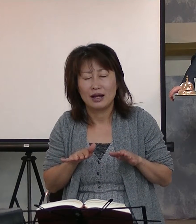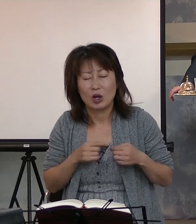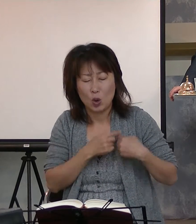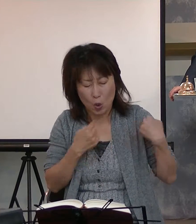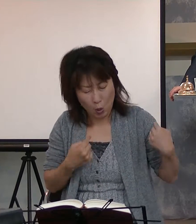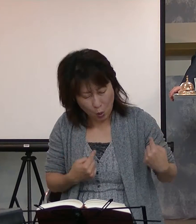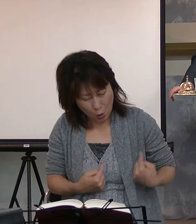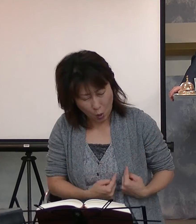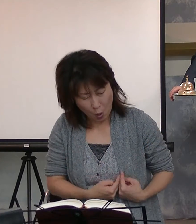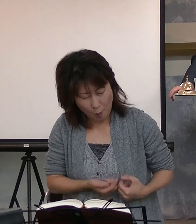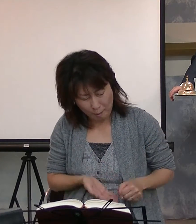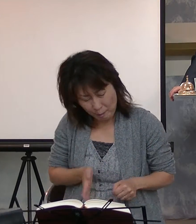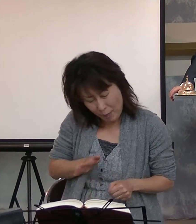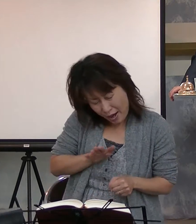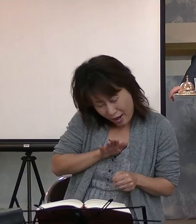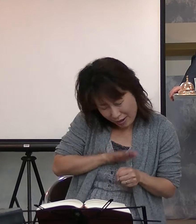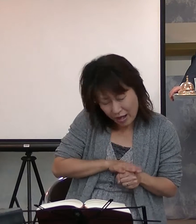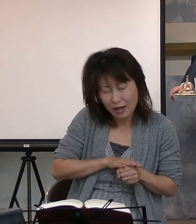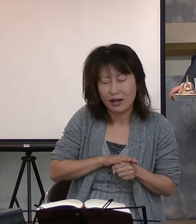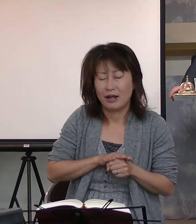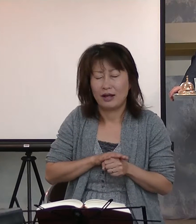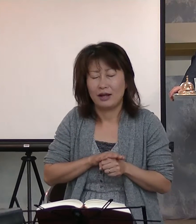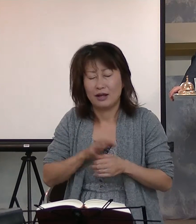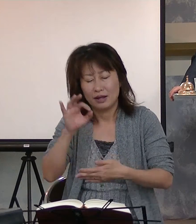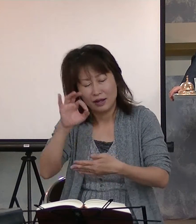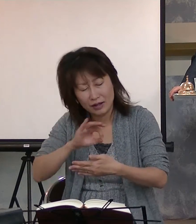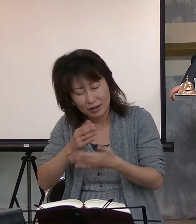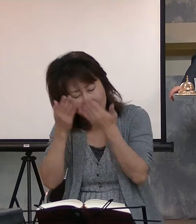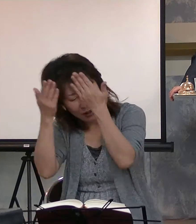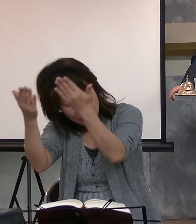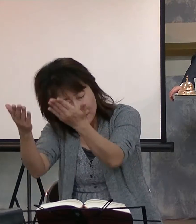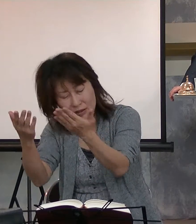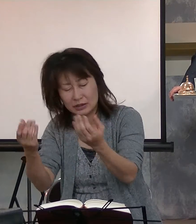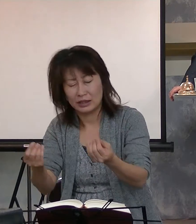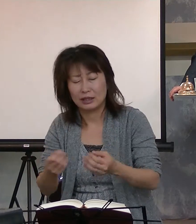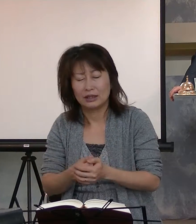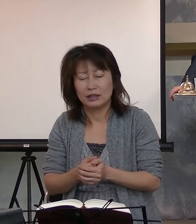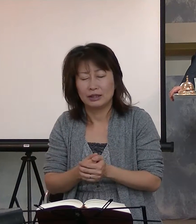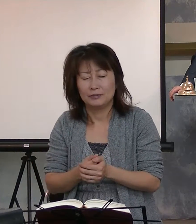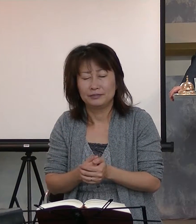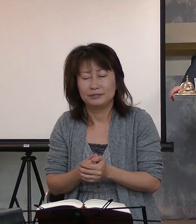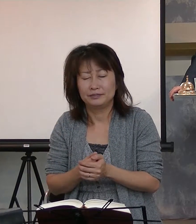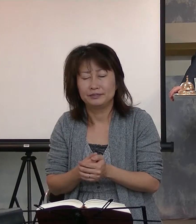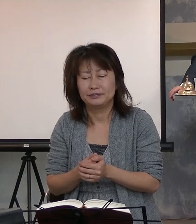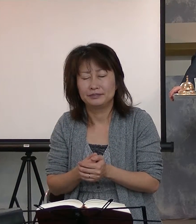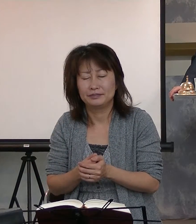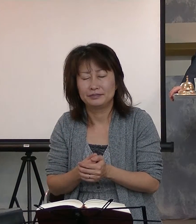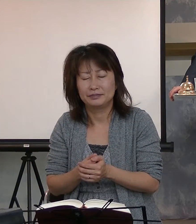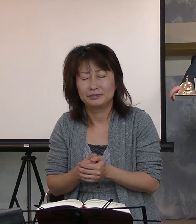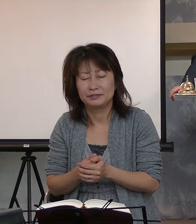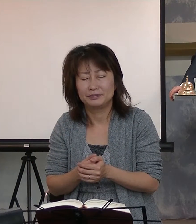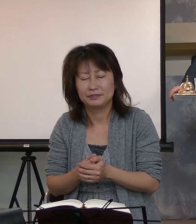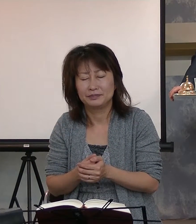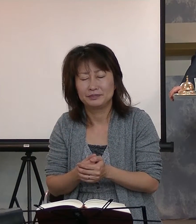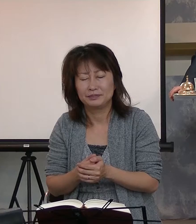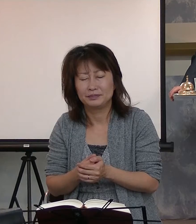心を込めて献金をいたしました。どうか、それによって